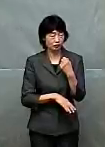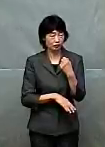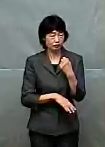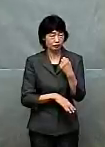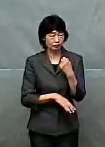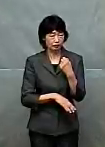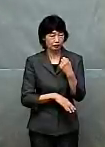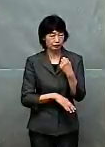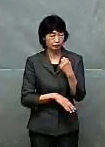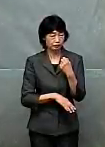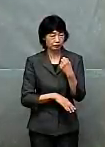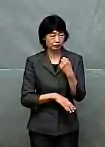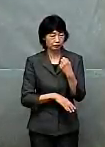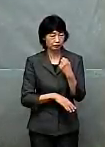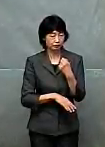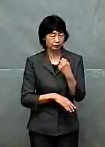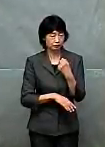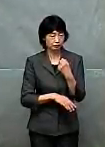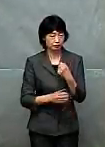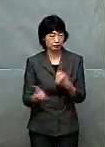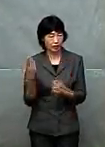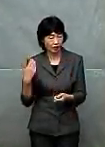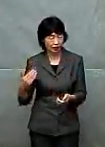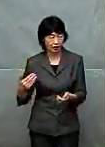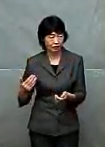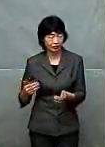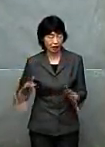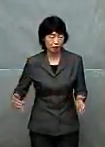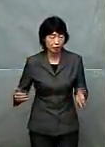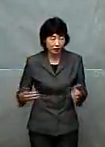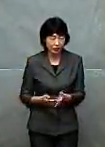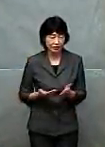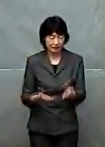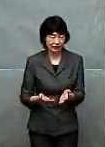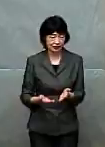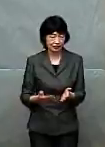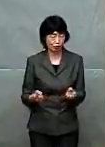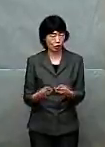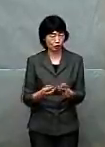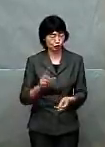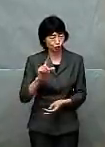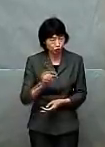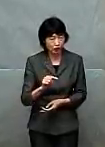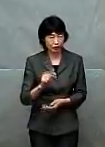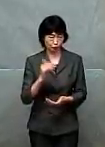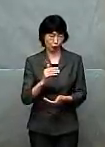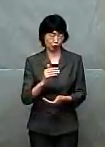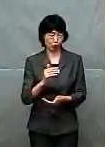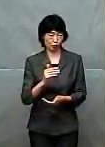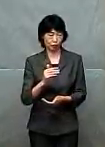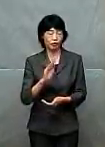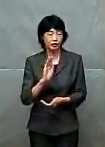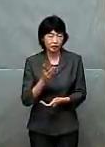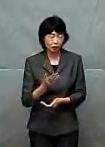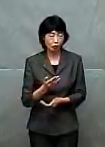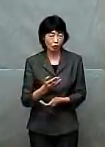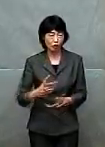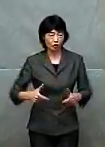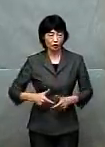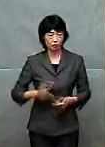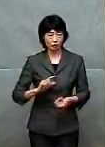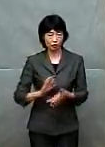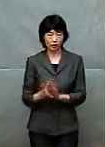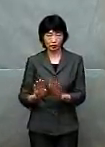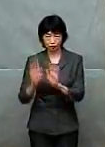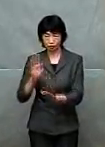震の数が少ないというところが似合っているようなんですけれども、 はい、 地震というのは熊本見ても分かる通